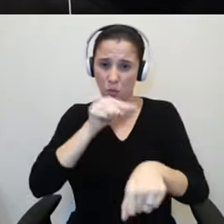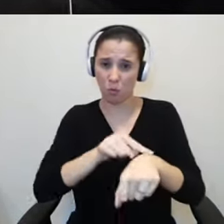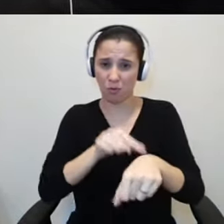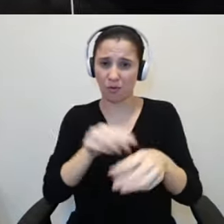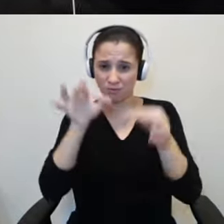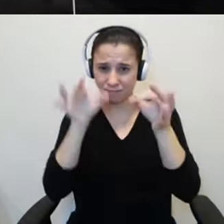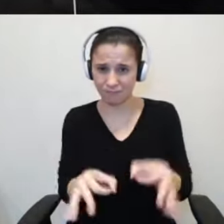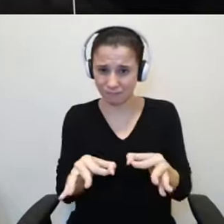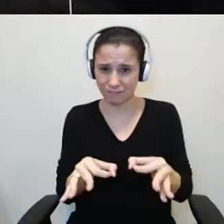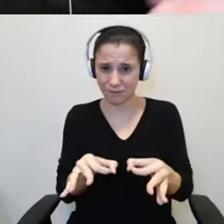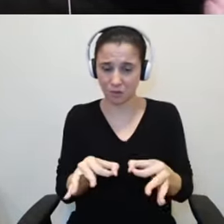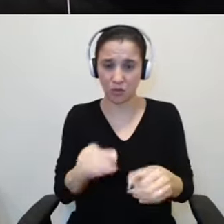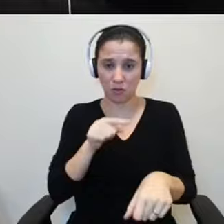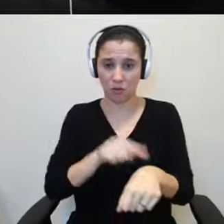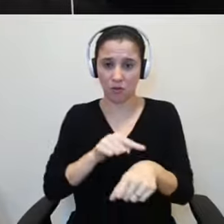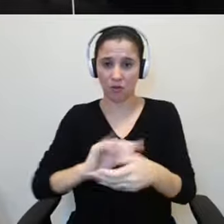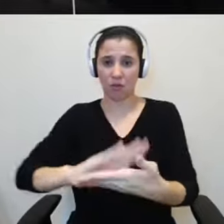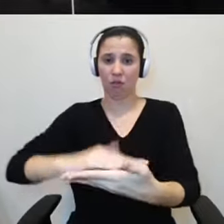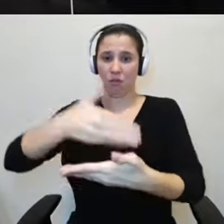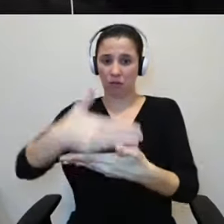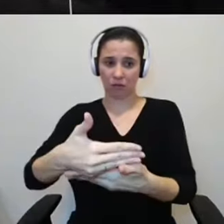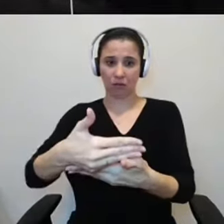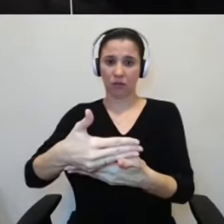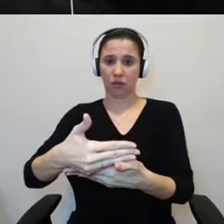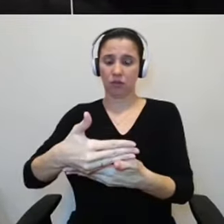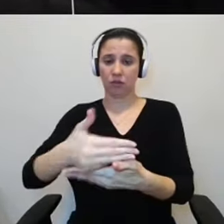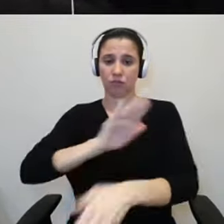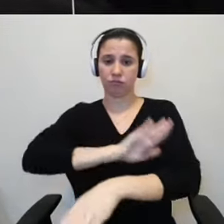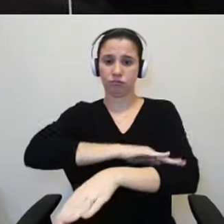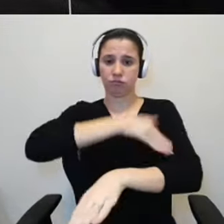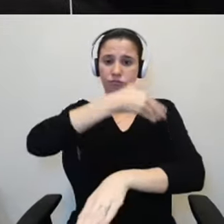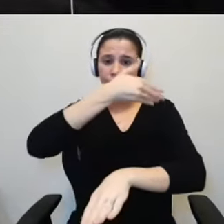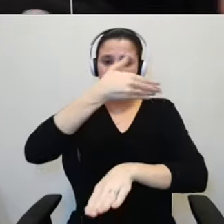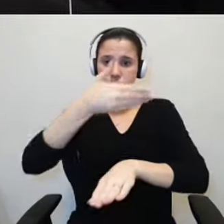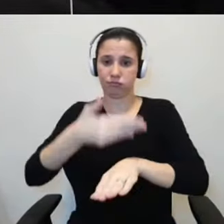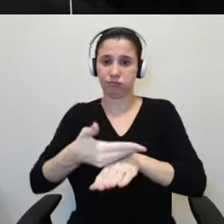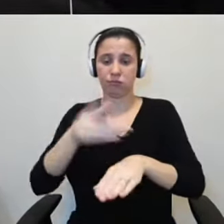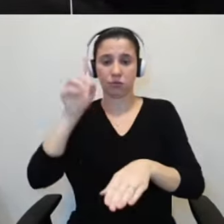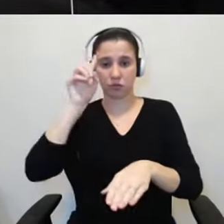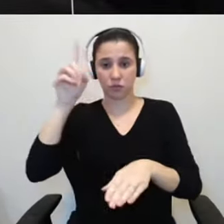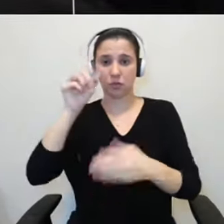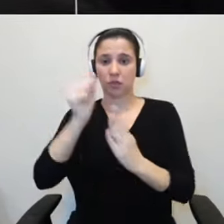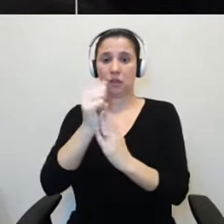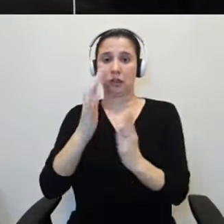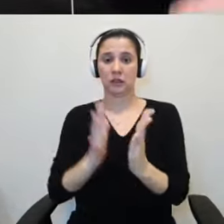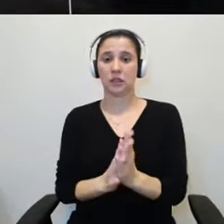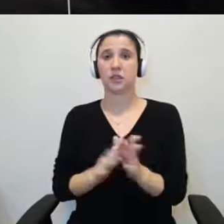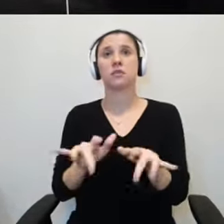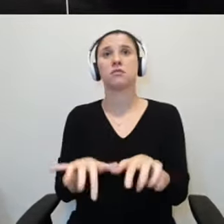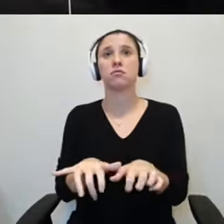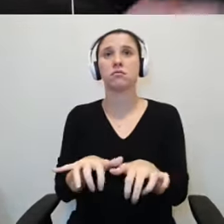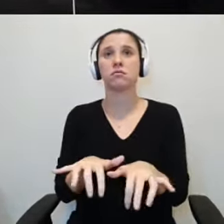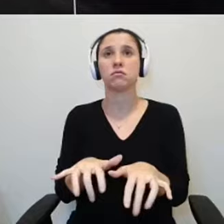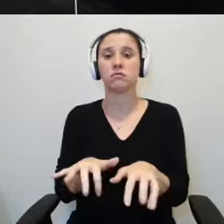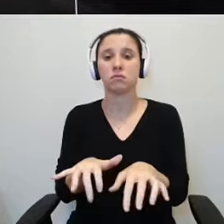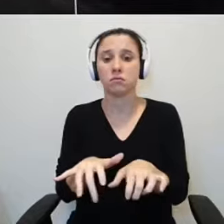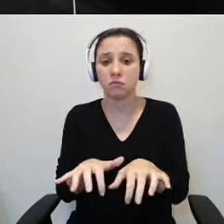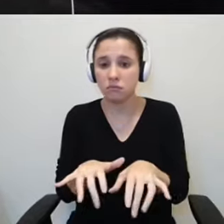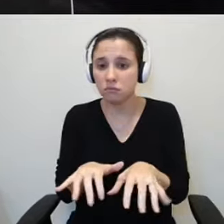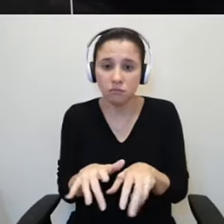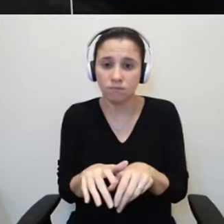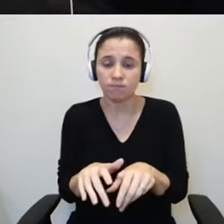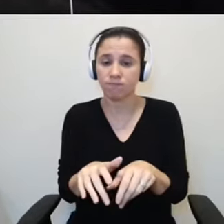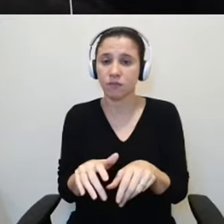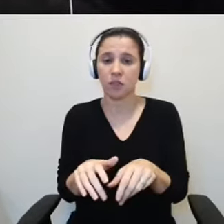na frente do computador executando atividades síncronas, vocês vão ter que ficar o dia todo ali. E além disso, terem mais atividades